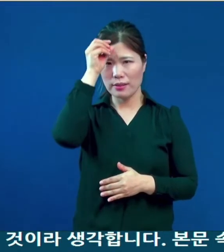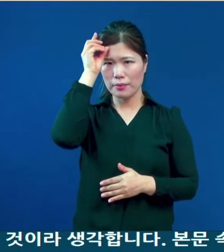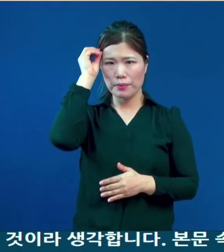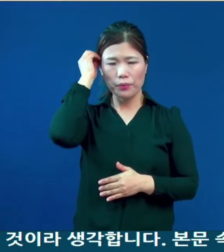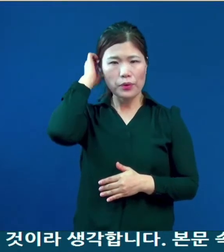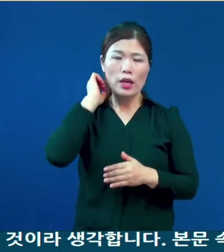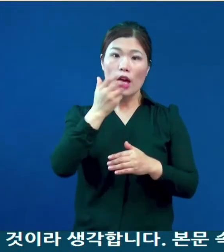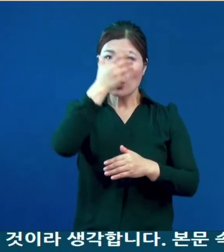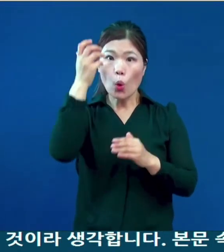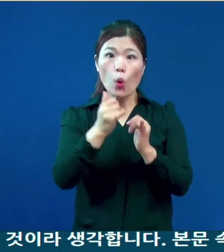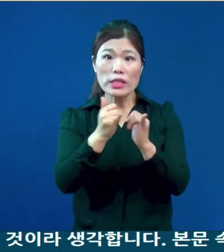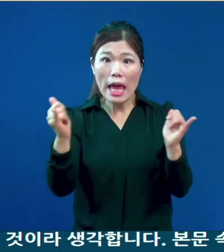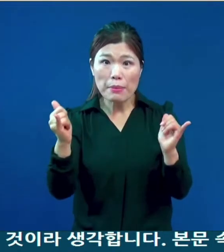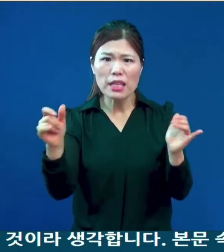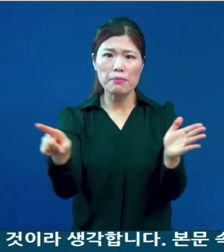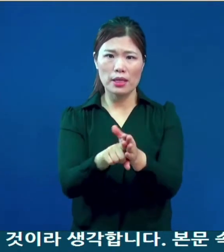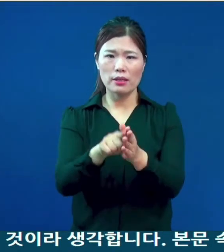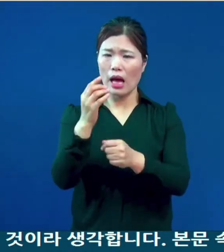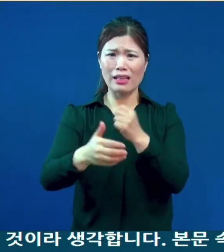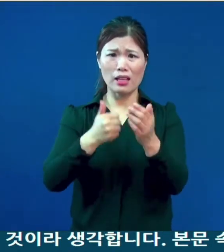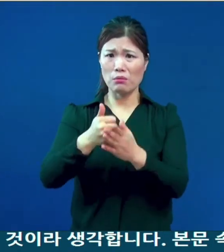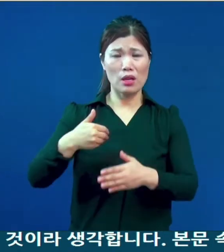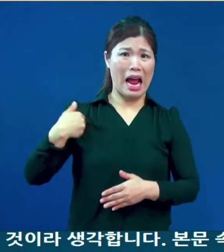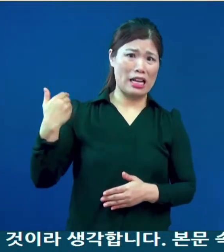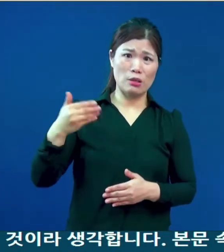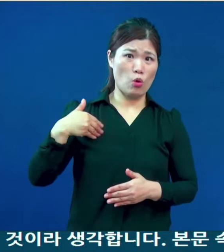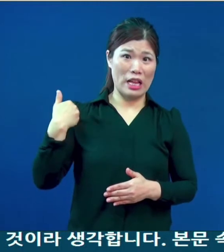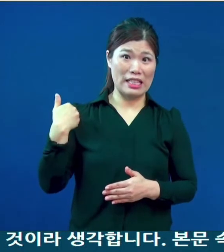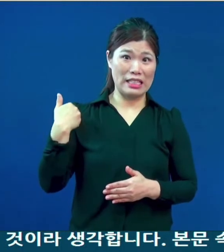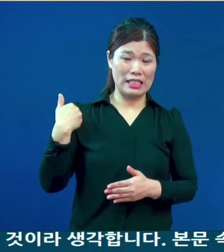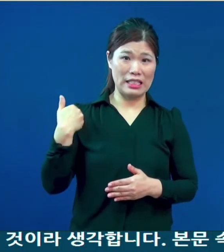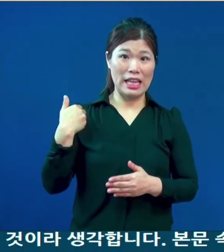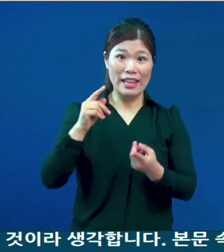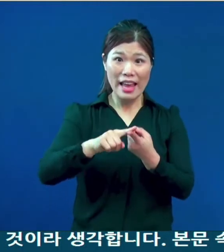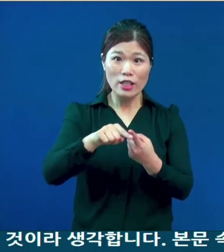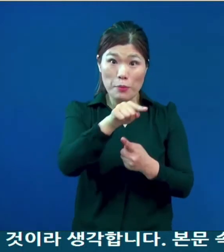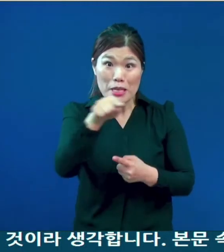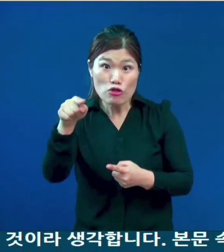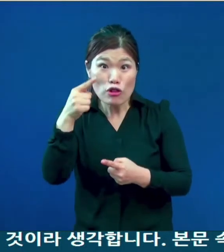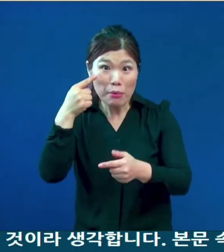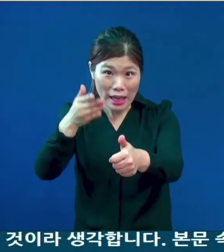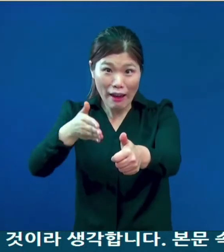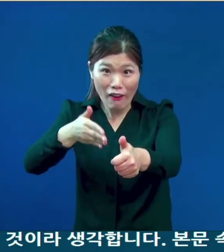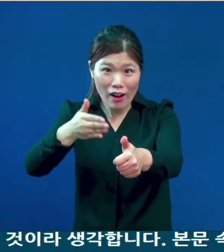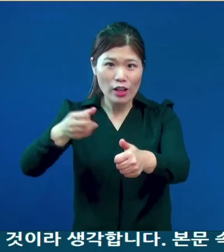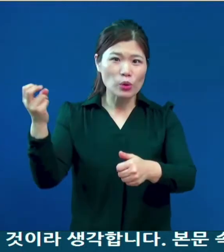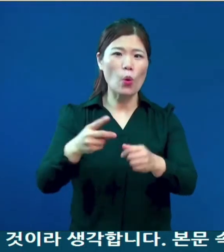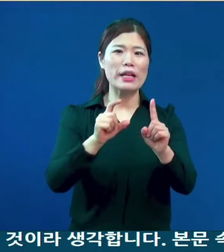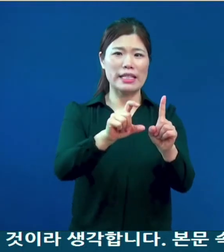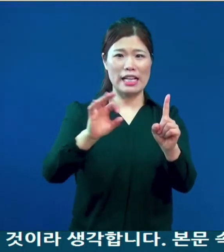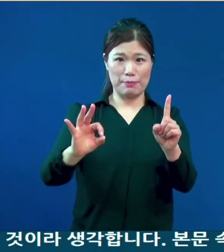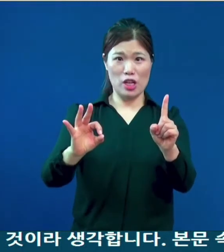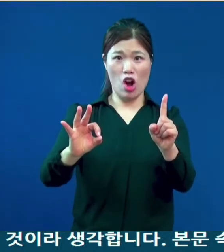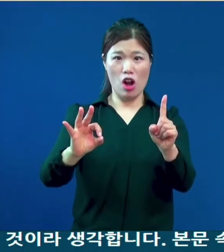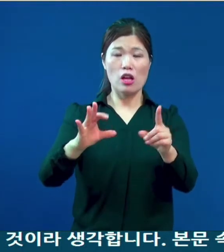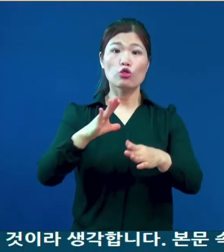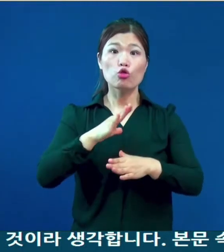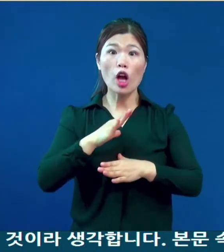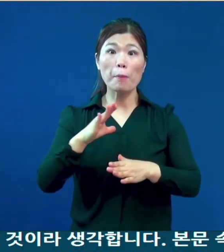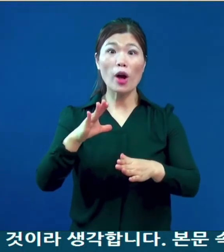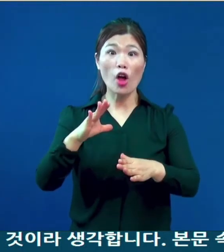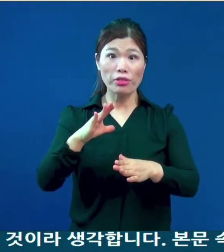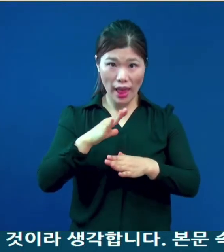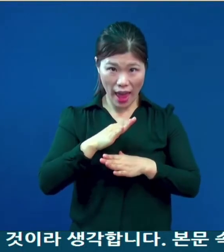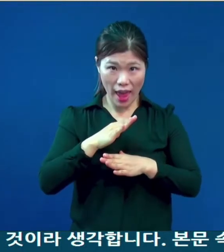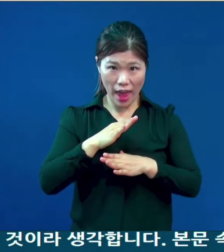믿는 하나님을 알지 못하는에 밑줄을 그어주시고, 두 번째는 10절입니다. 두렵건대, 하나님을